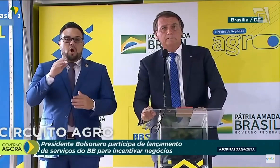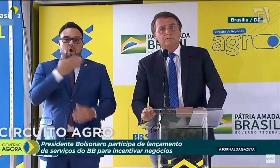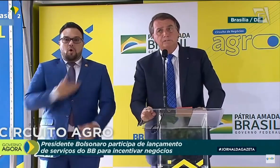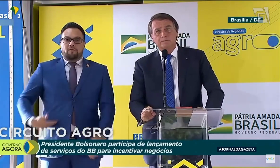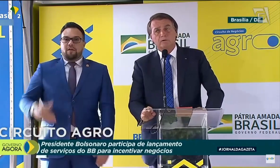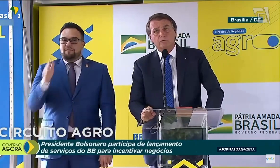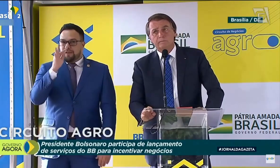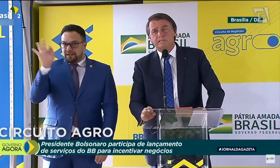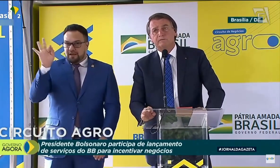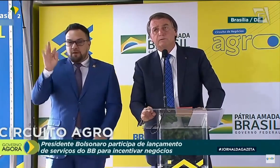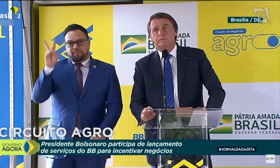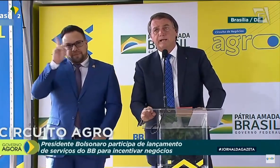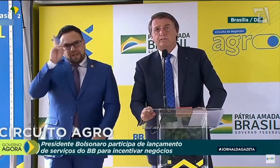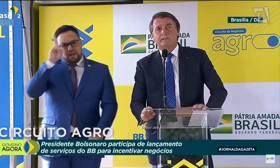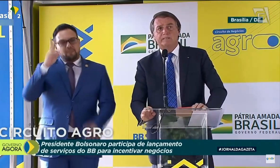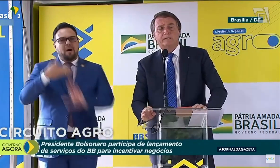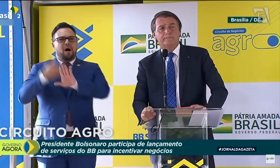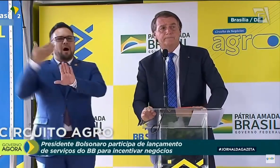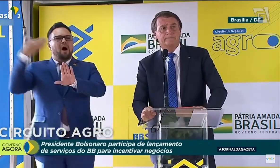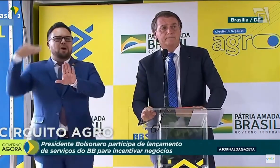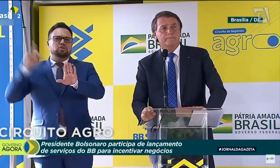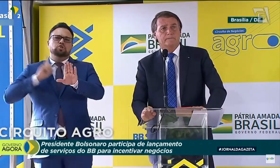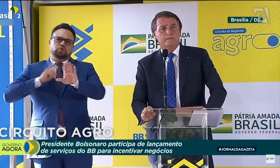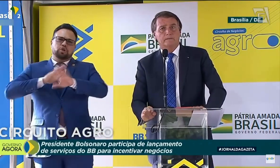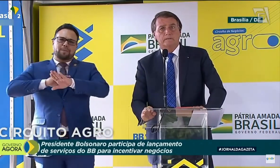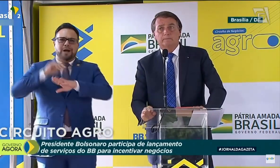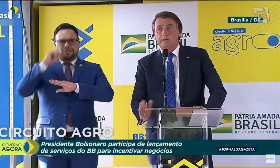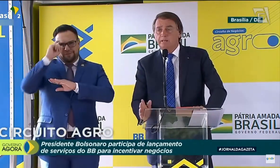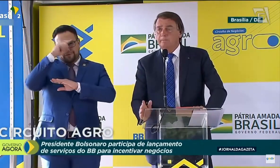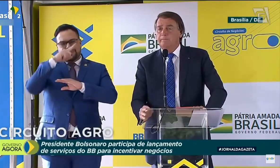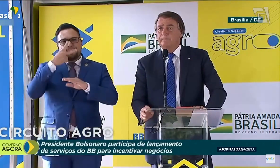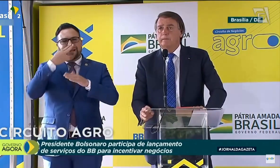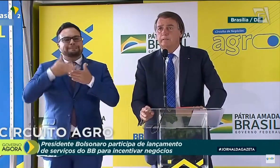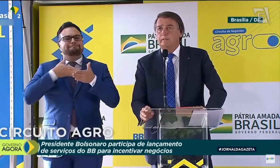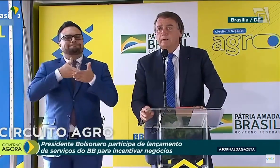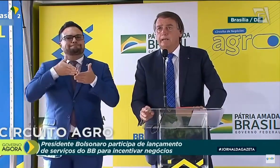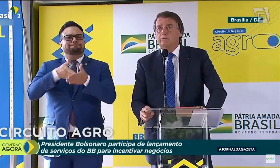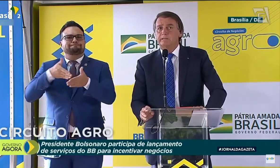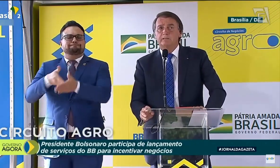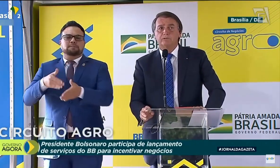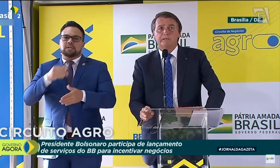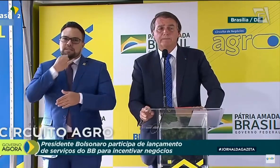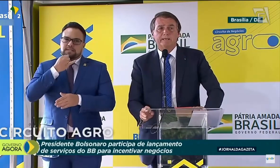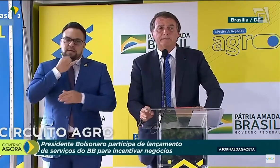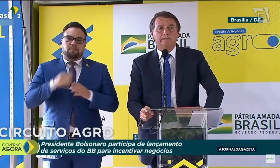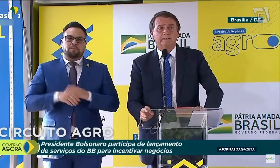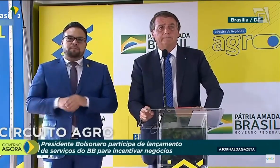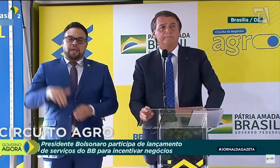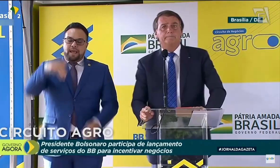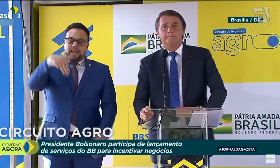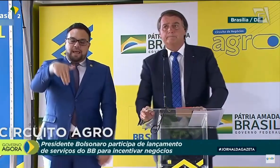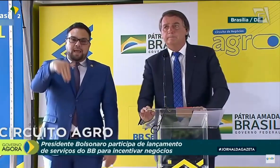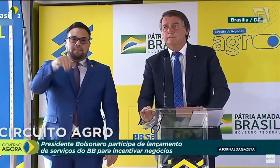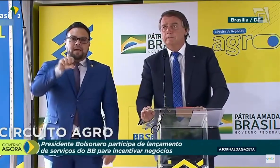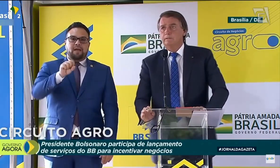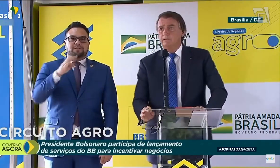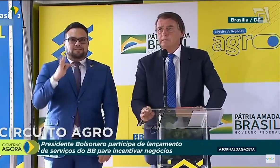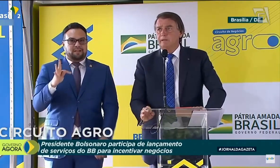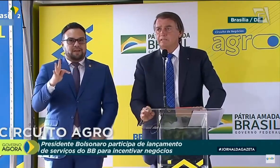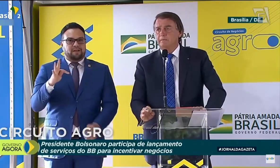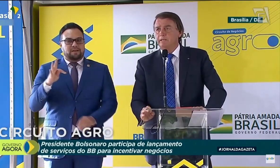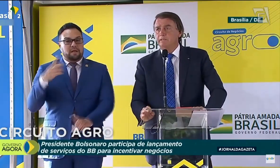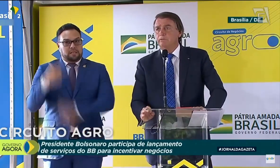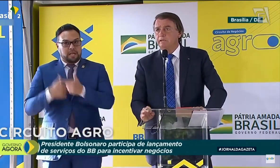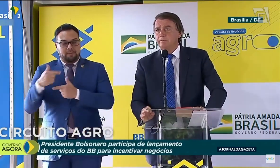ampliação da permissão do uso de armas a não demarcação de terras indígenas e o combate ao movimento dos Trabalhadores Rurais sem